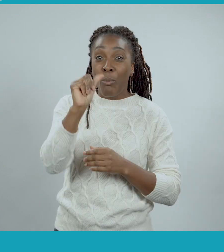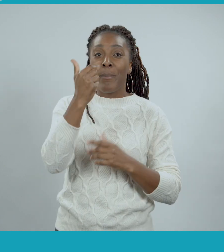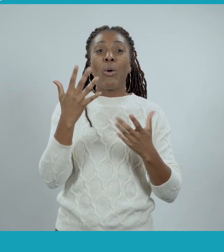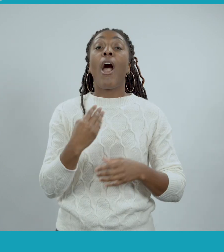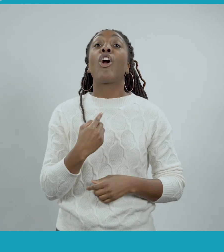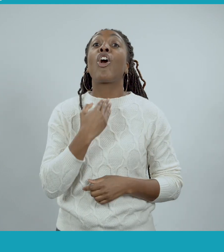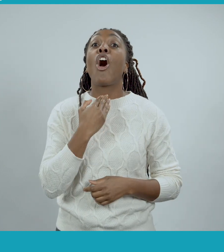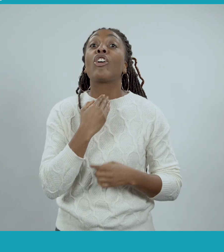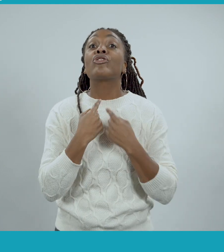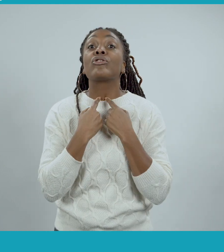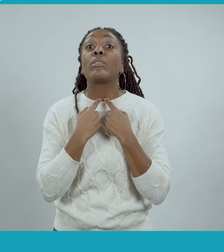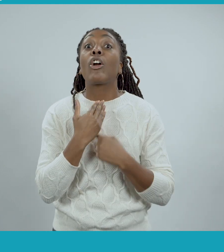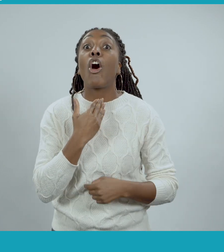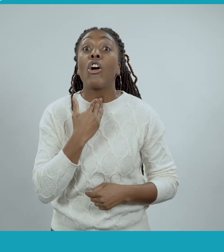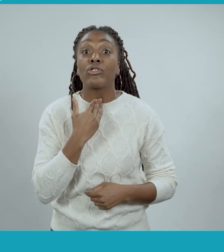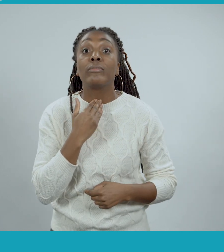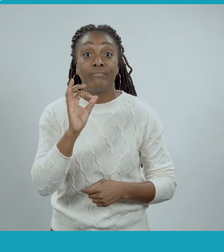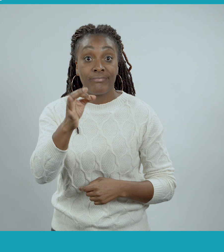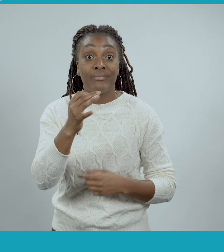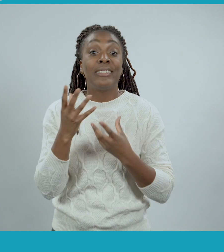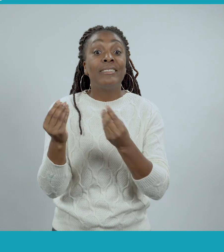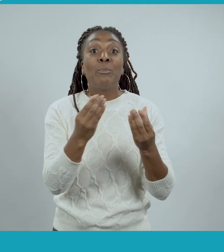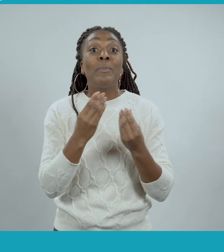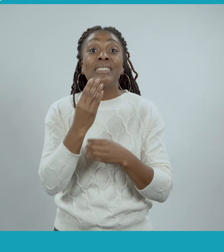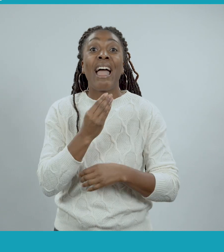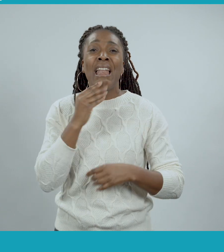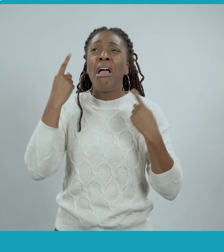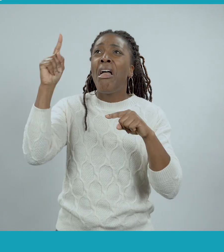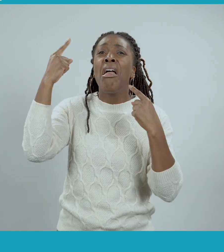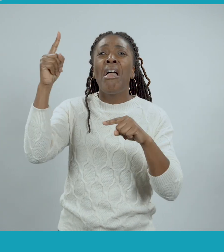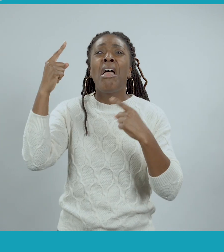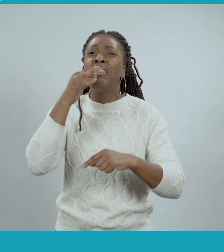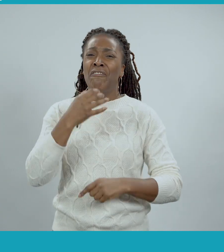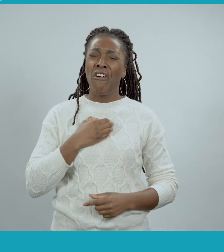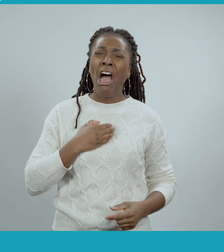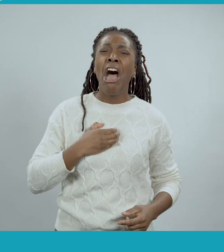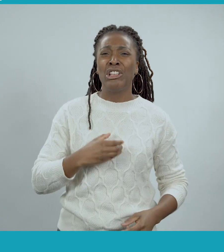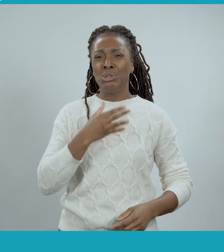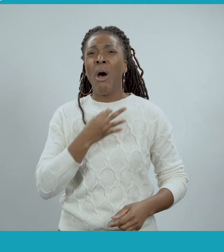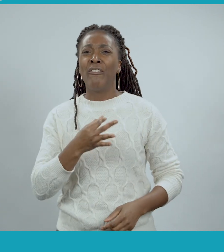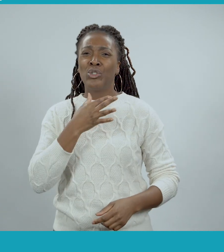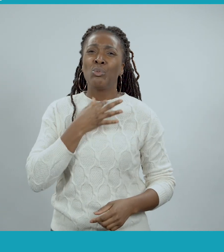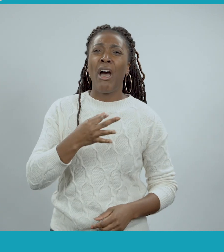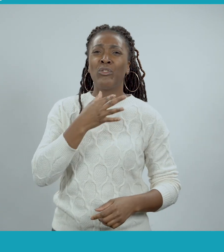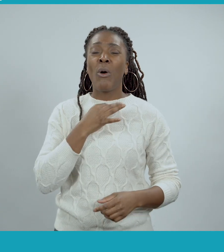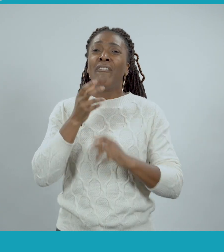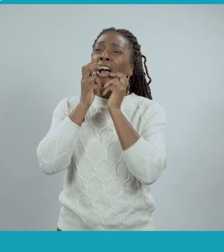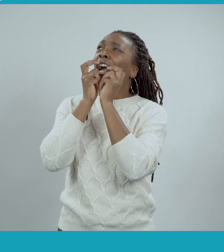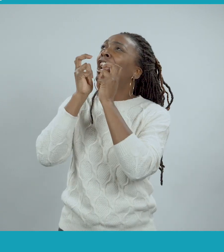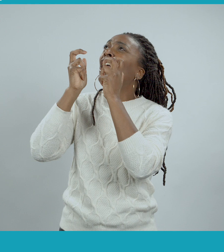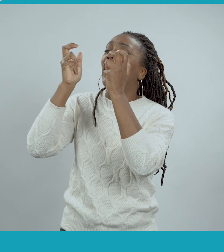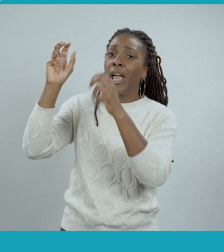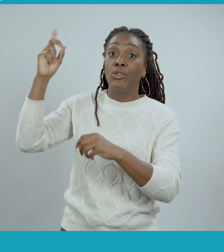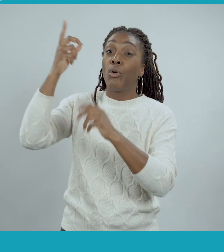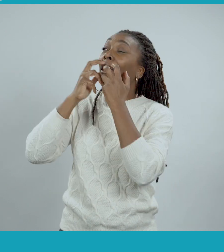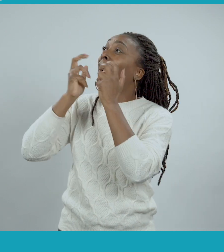de nefesh est gorge. Par exemple, quand les Israélites se plaignaient dans le désert, disant qu'ils ont faim et soif,